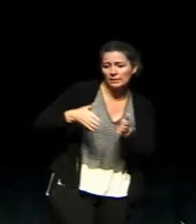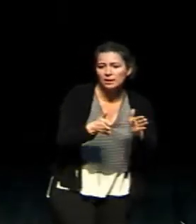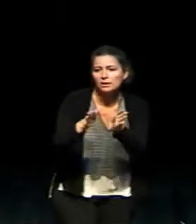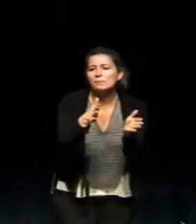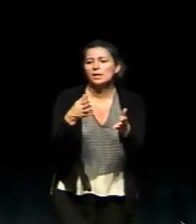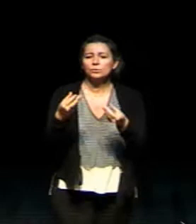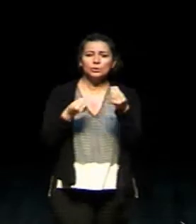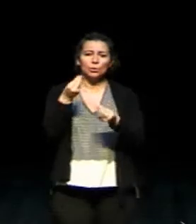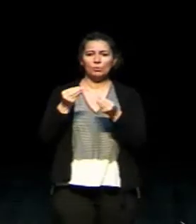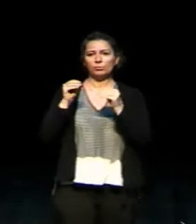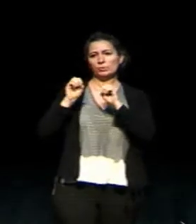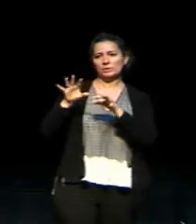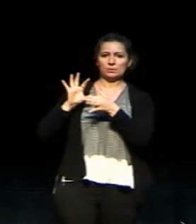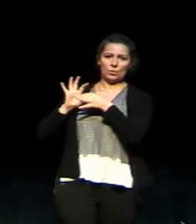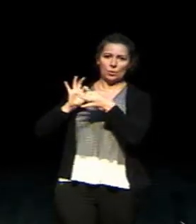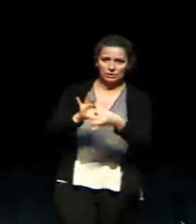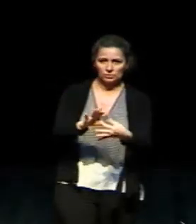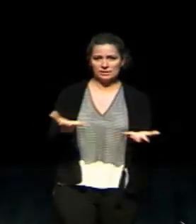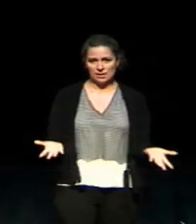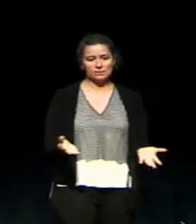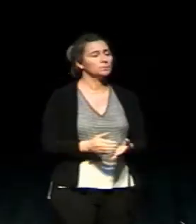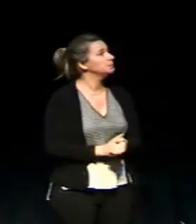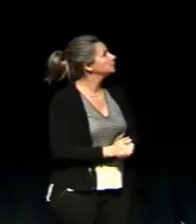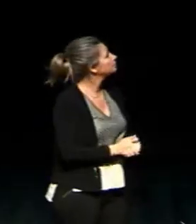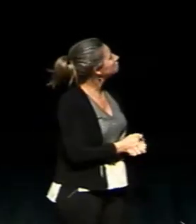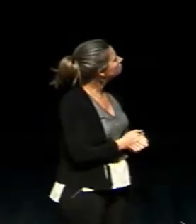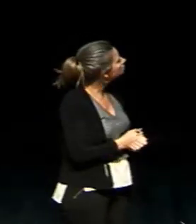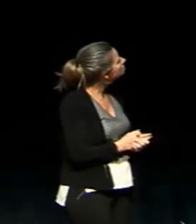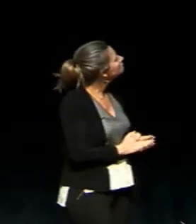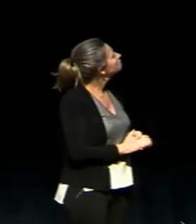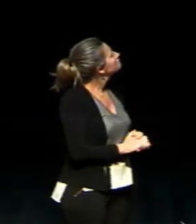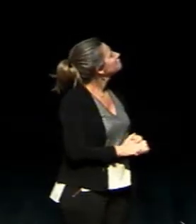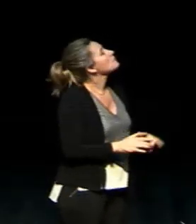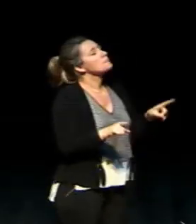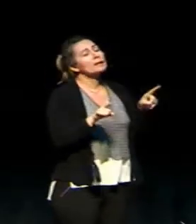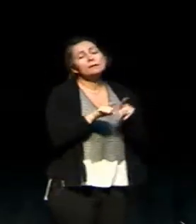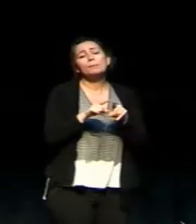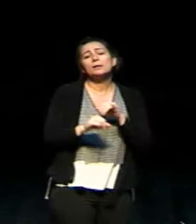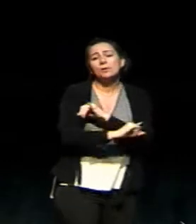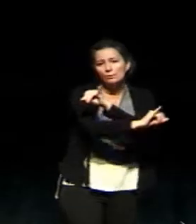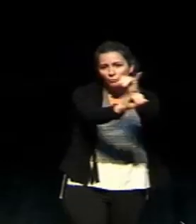e sugestões práticas, metodológicas de estratégias de ensino para o trabalho do professor.